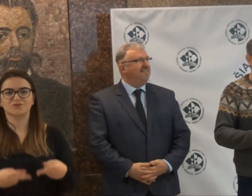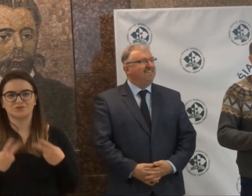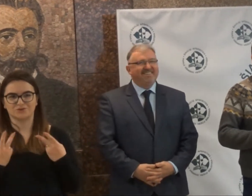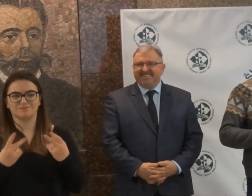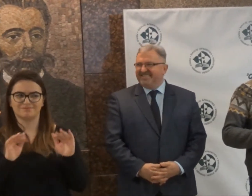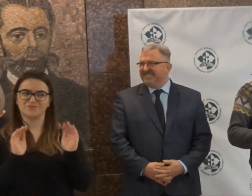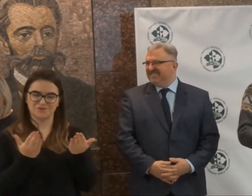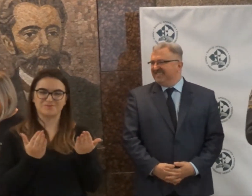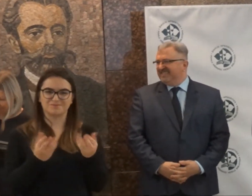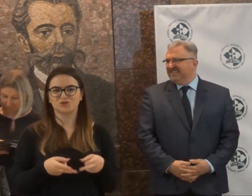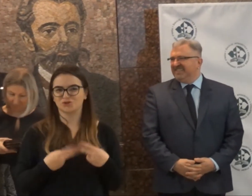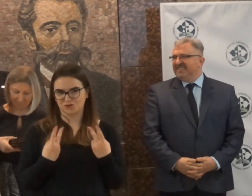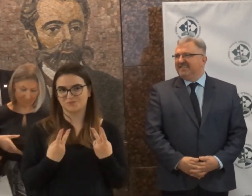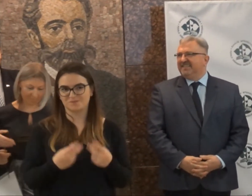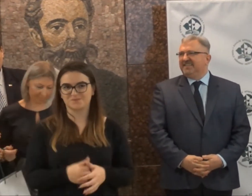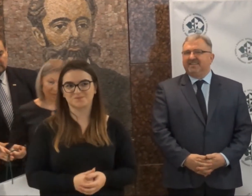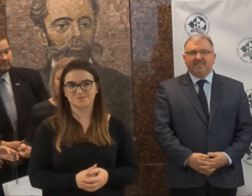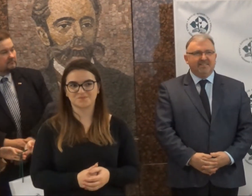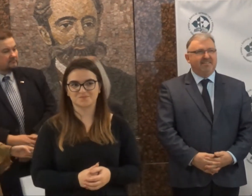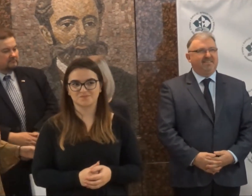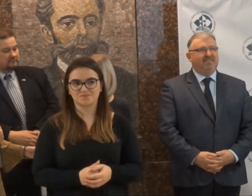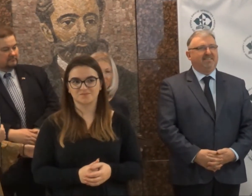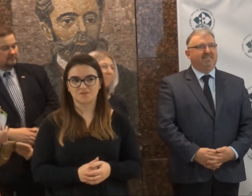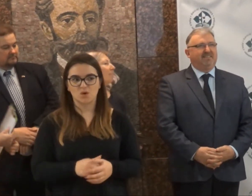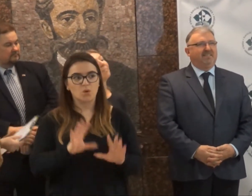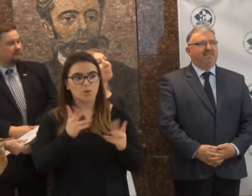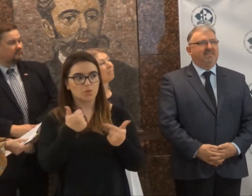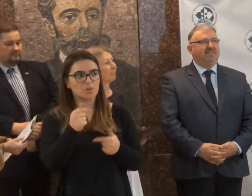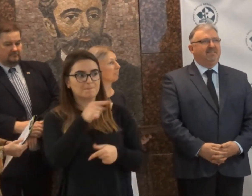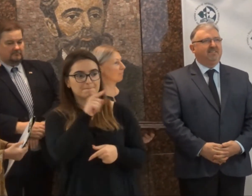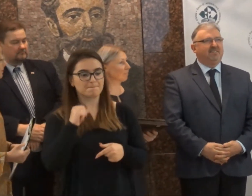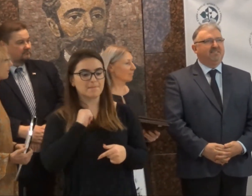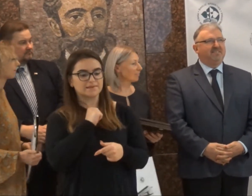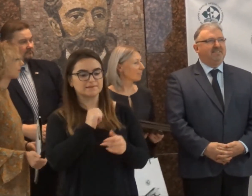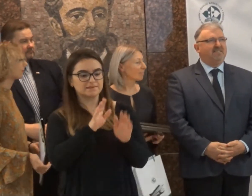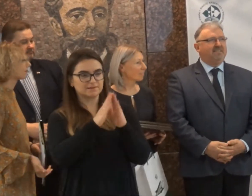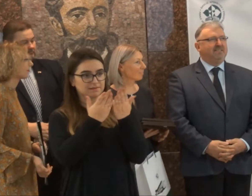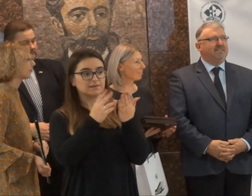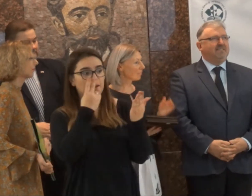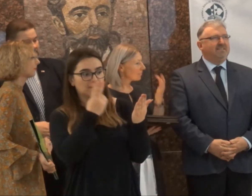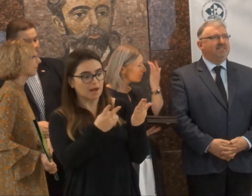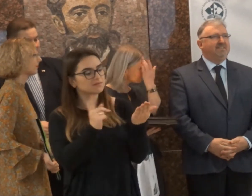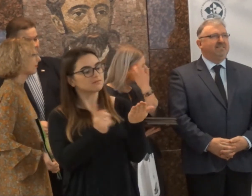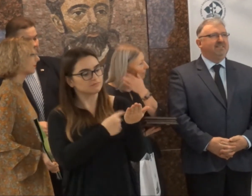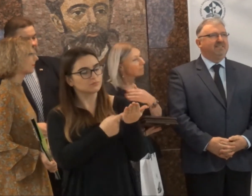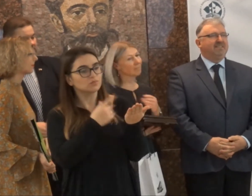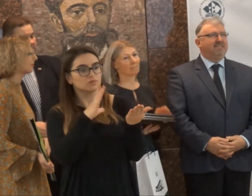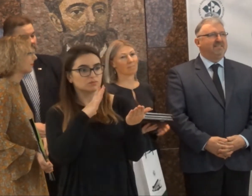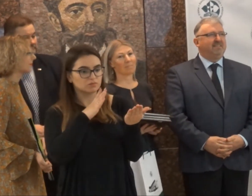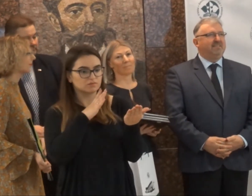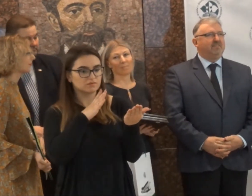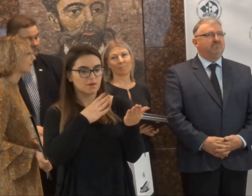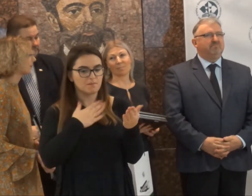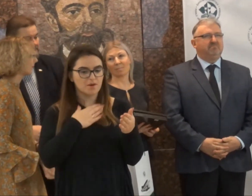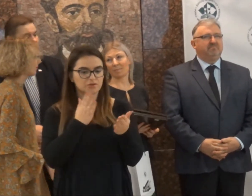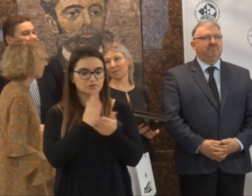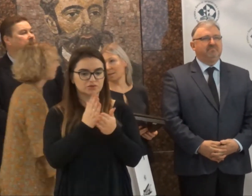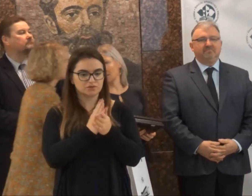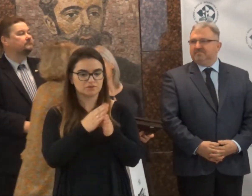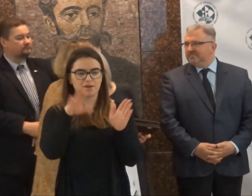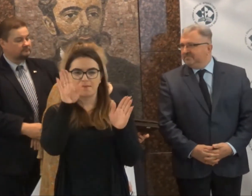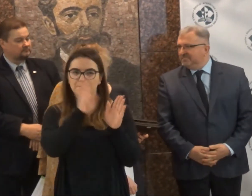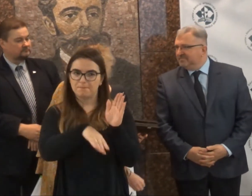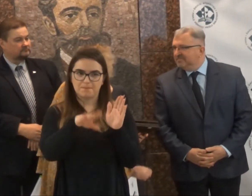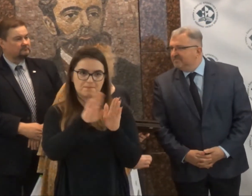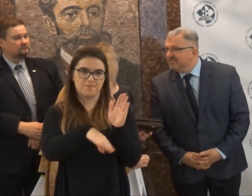Trumpai labai, iš tikrųjų, o kadangi kas knygą matėt ir vartėt, tai mano yra paprastas labai ir